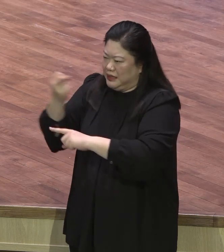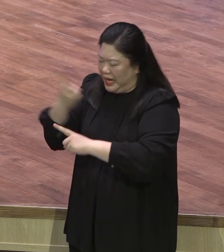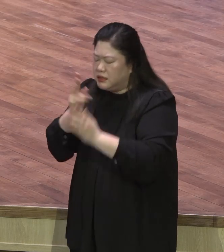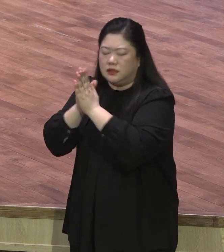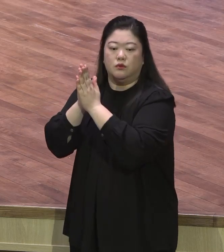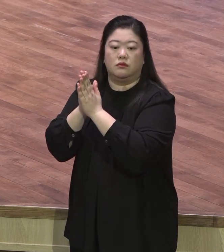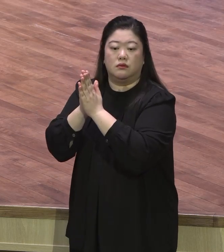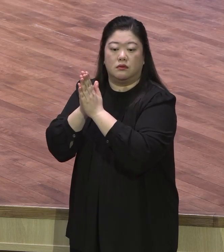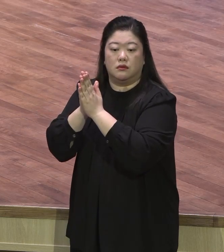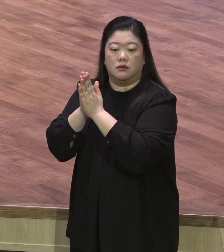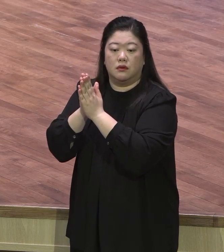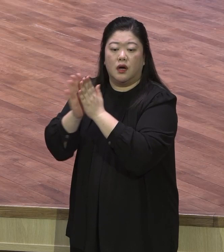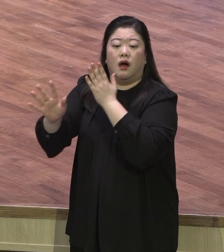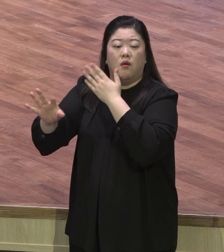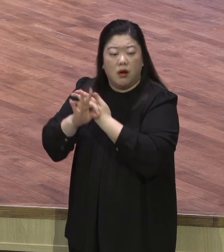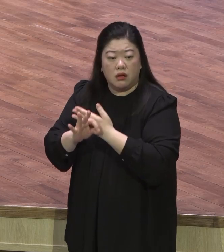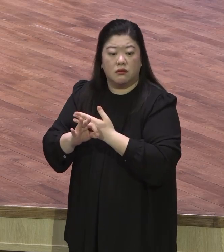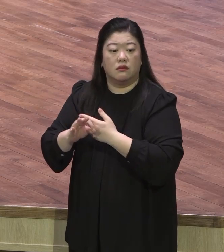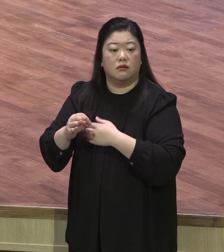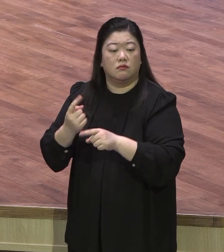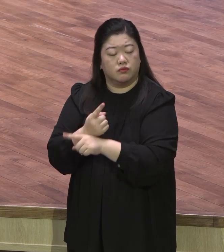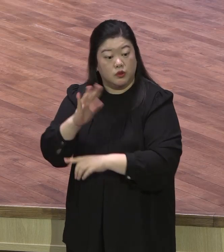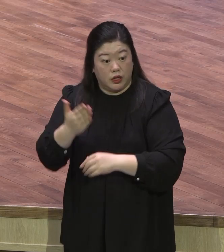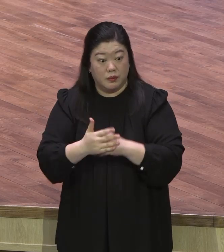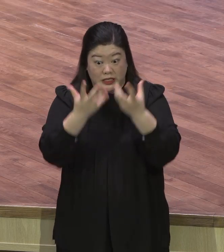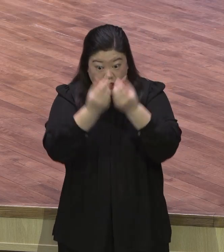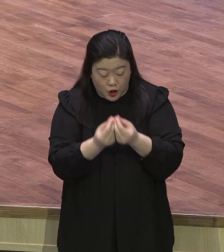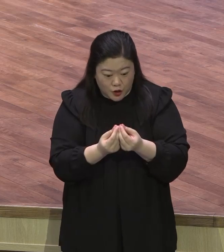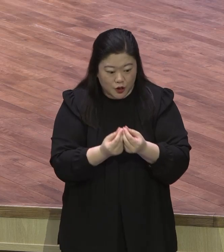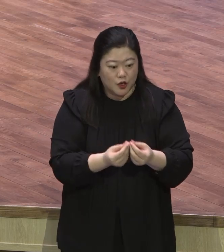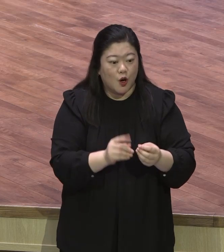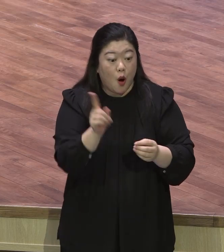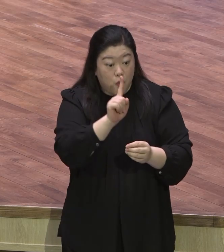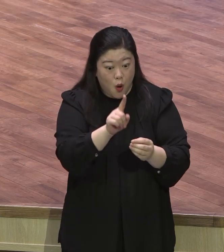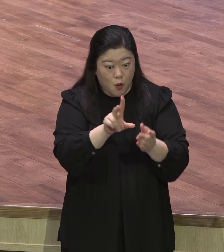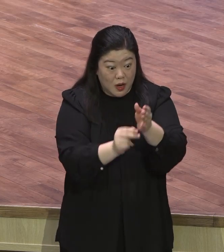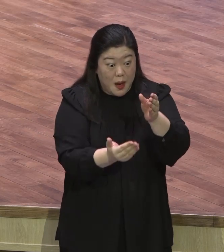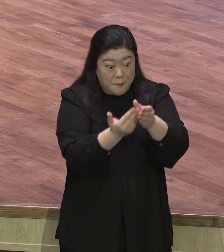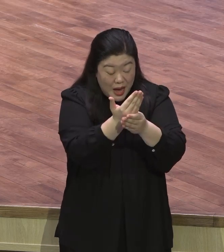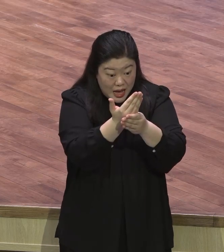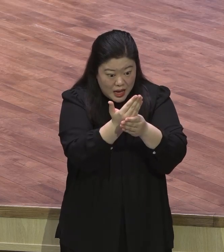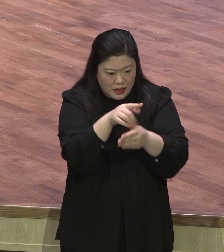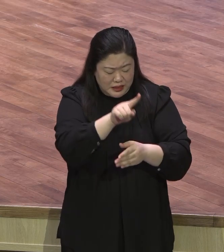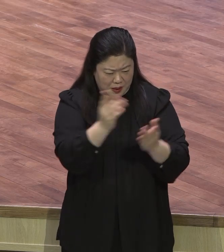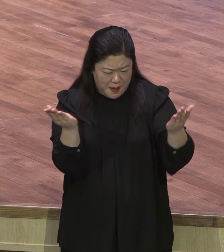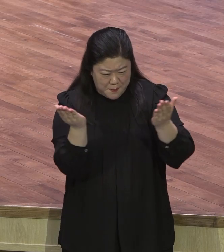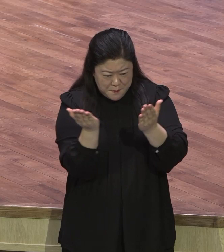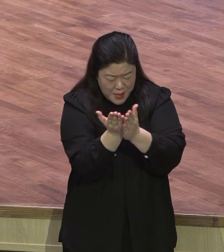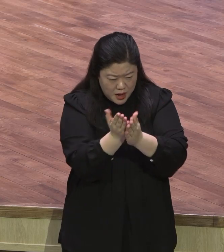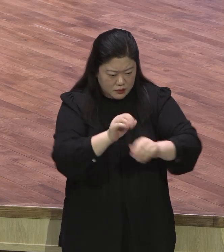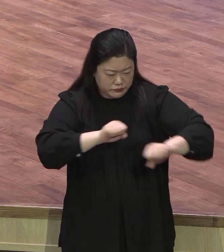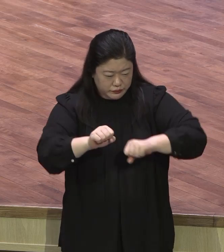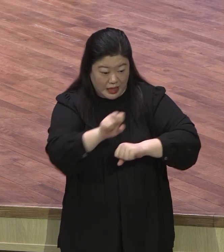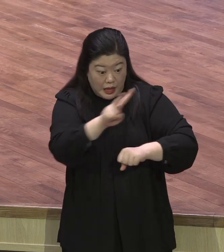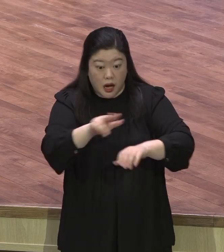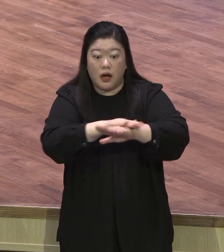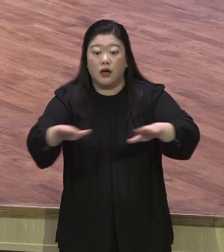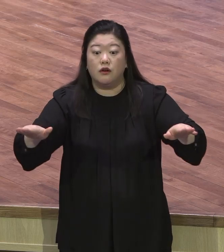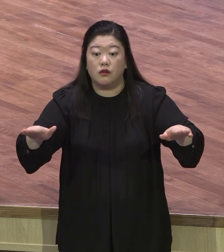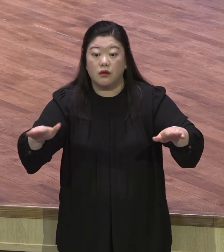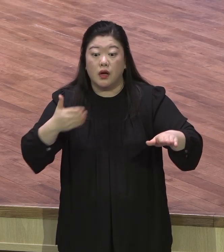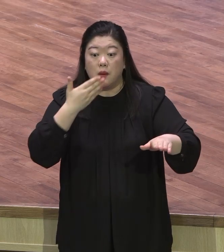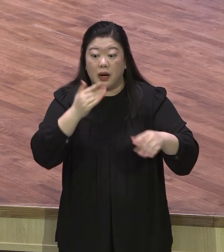얻길로 가니까 딴 길로 자꾸 틀린 길로 가니까 맞춰줘 바로 맞추라고 하나님 심심해서 때립니까 그런 분 아니에요